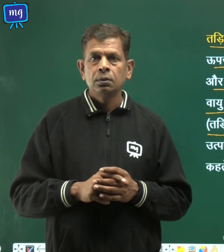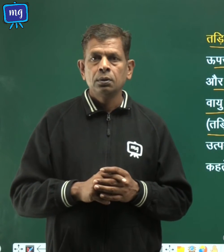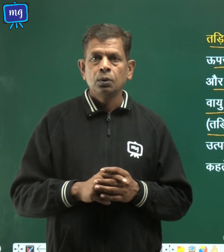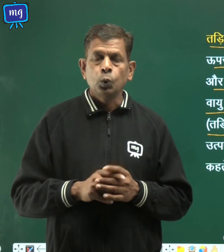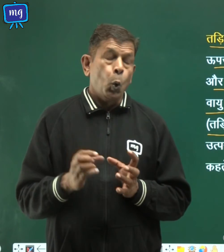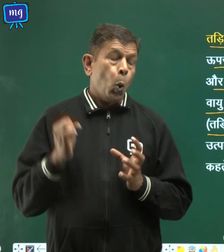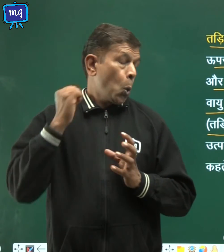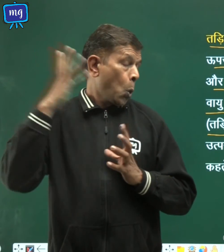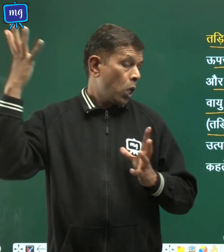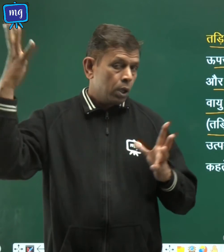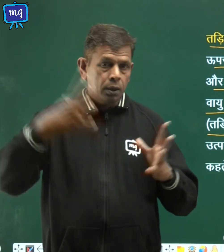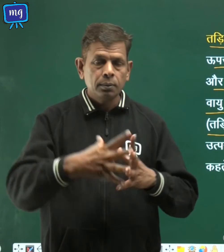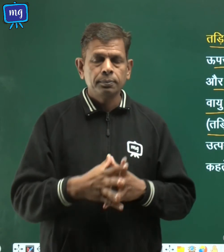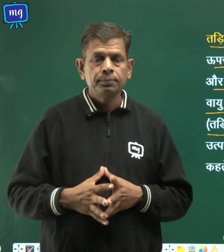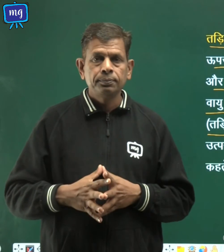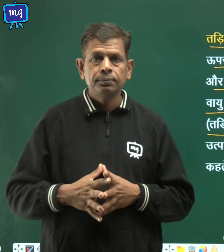कौंधती है,